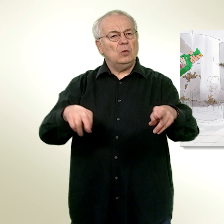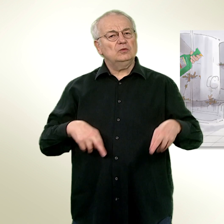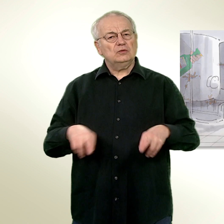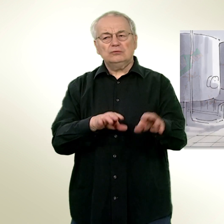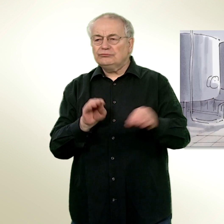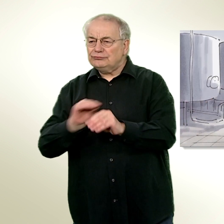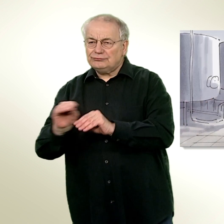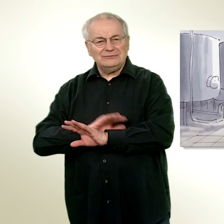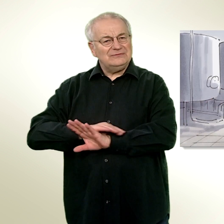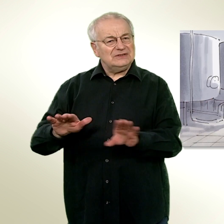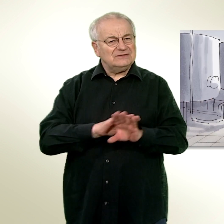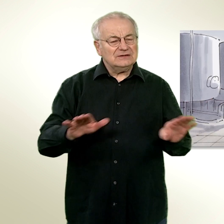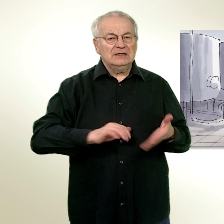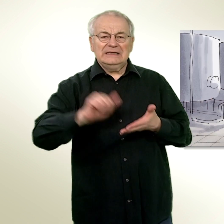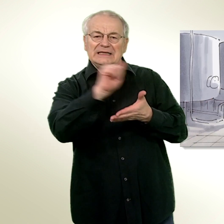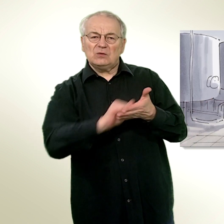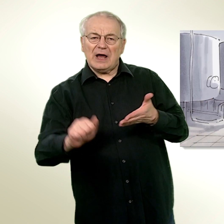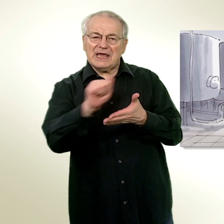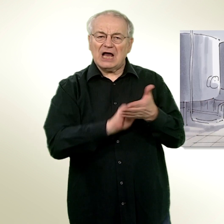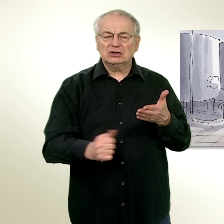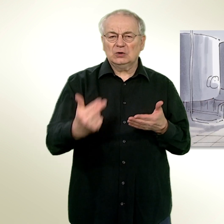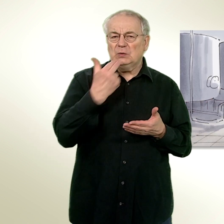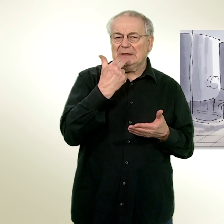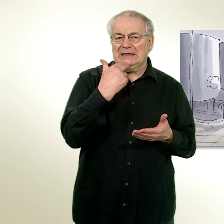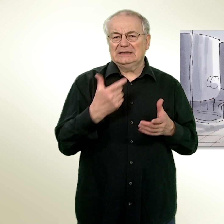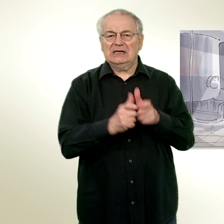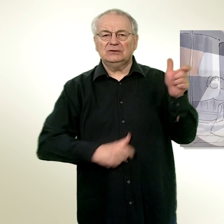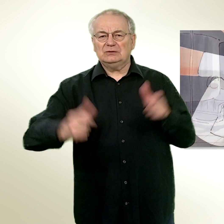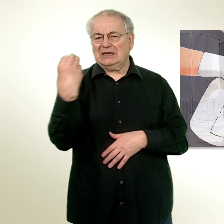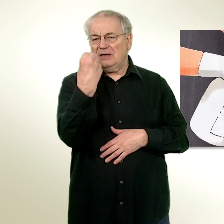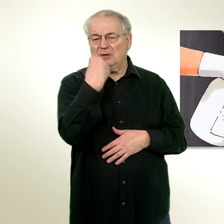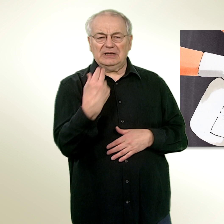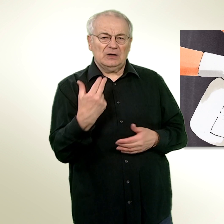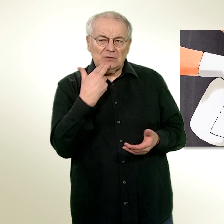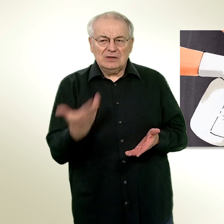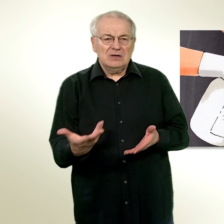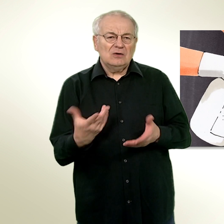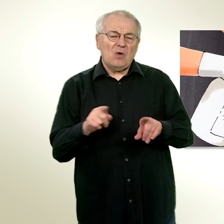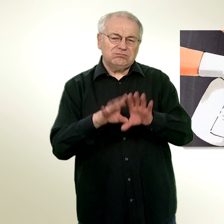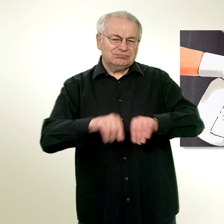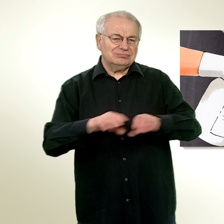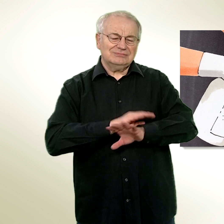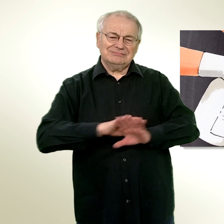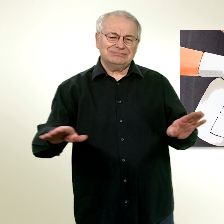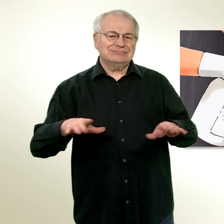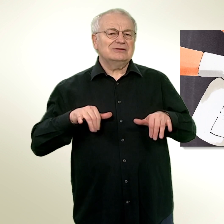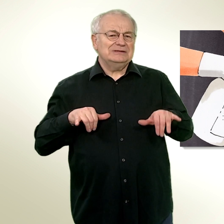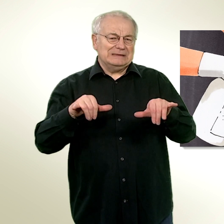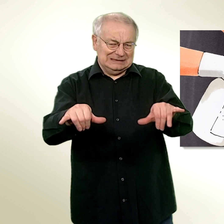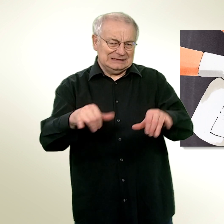Certains produits de nettoyage et désinfectants utilisés aujourd'hui dans l'industrie alimentaire sont eux aussi des pesticides de synthèse. Ils seraient